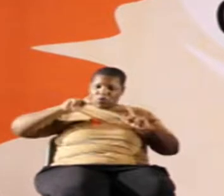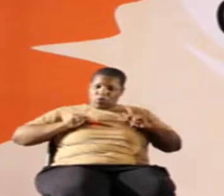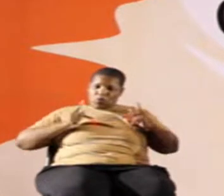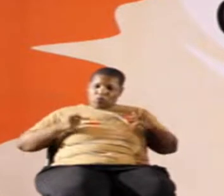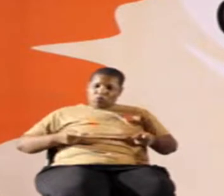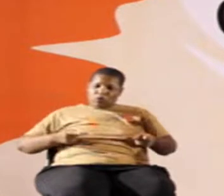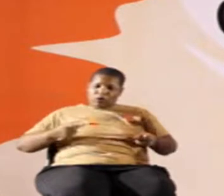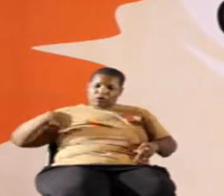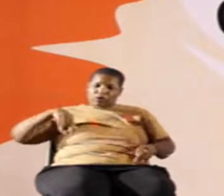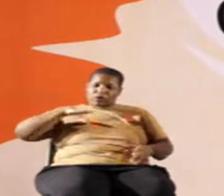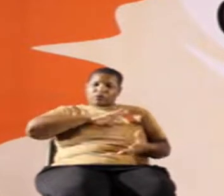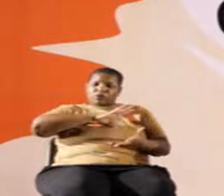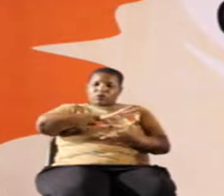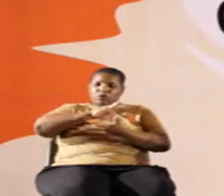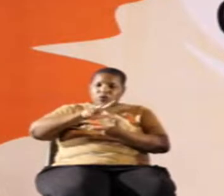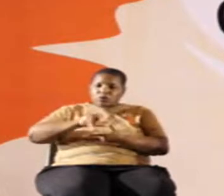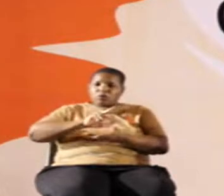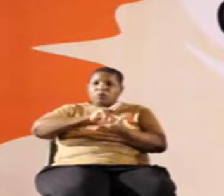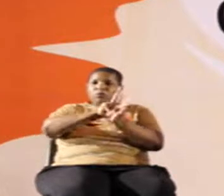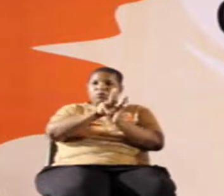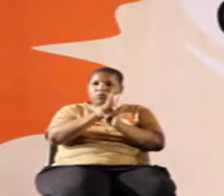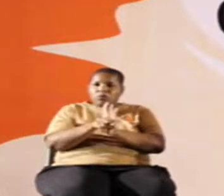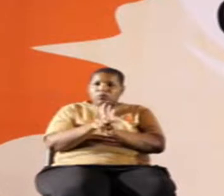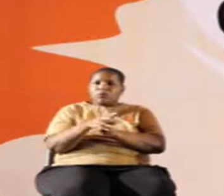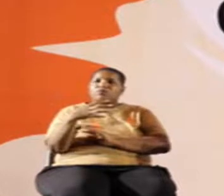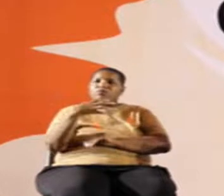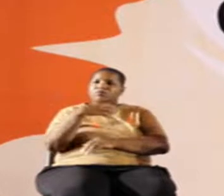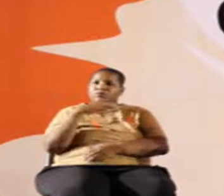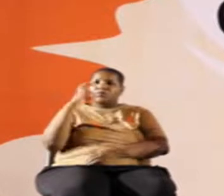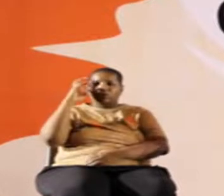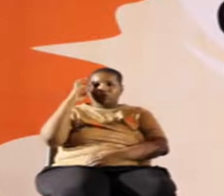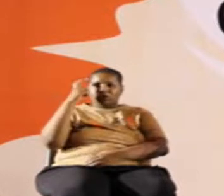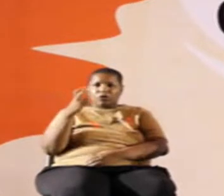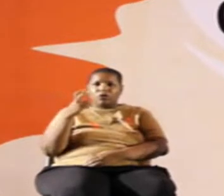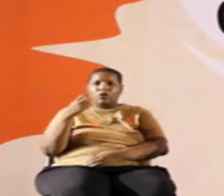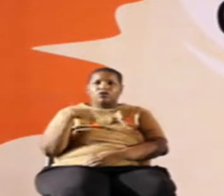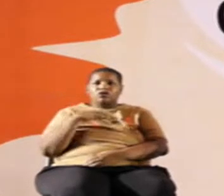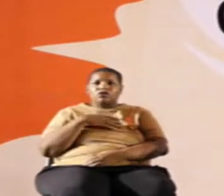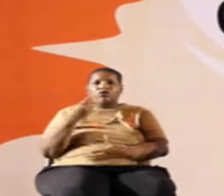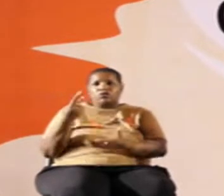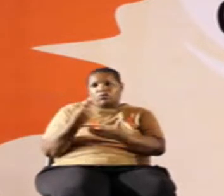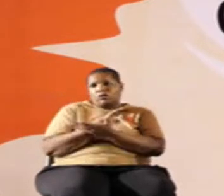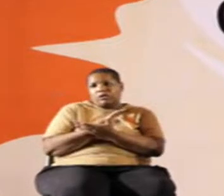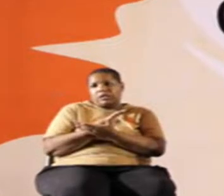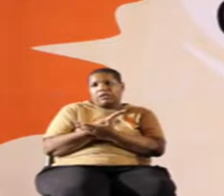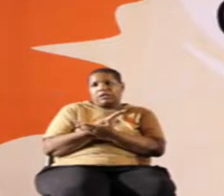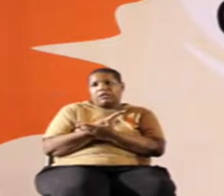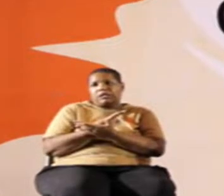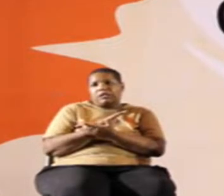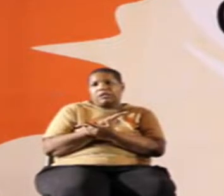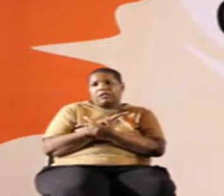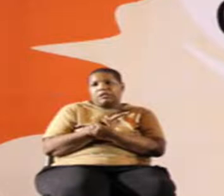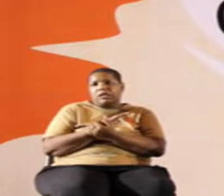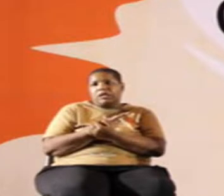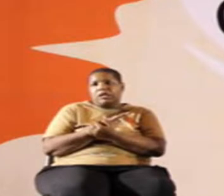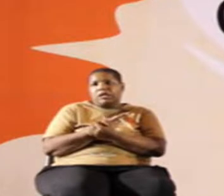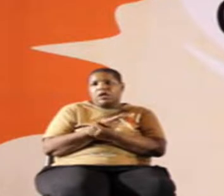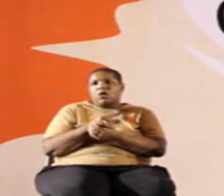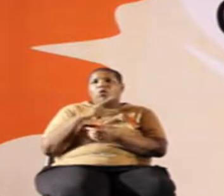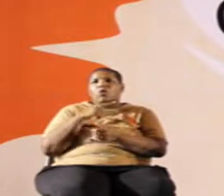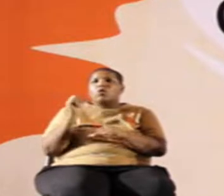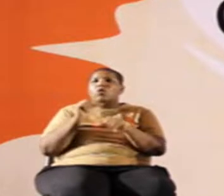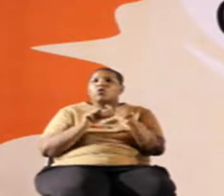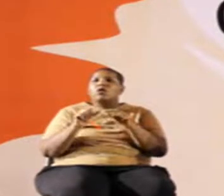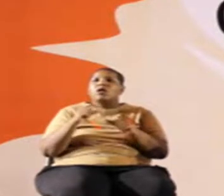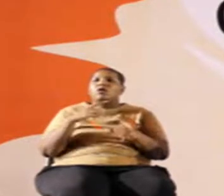Múltiplas formas, múltiplas culturas. Então, é na cultura que isso acontece. O ser humano, o que nos torna